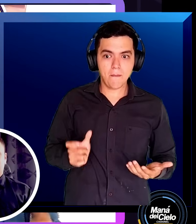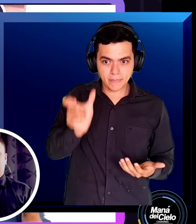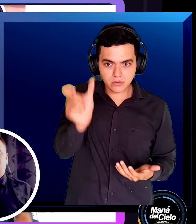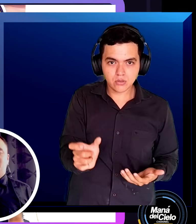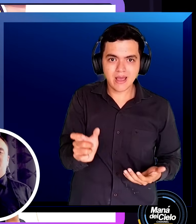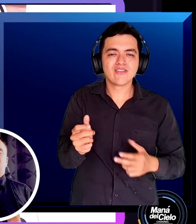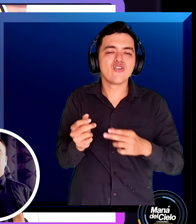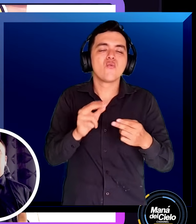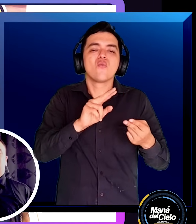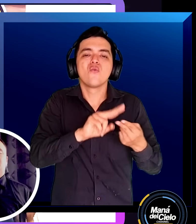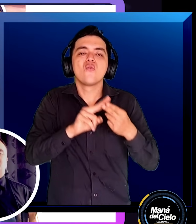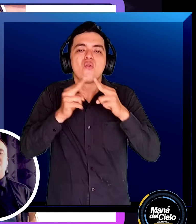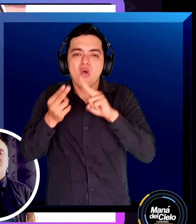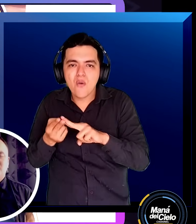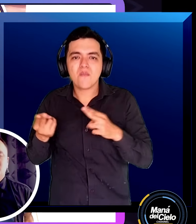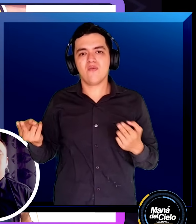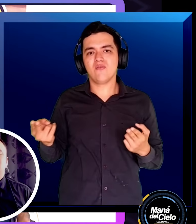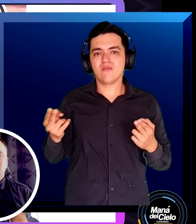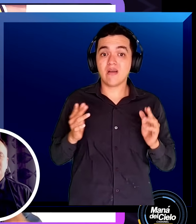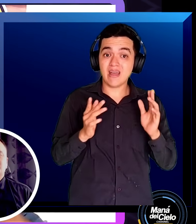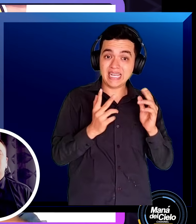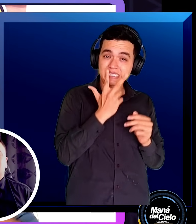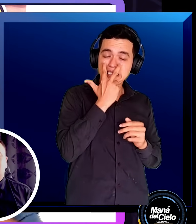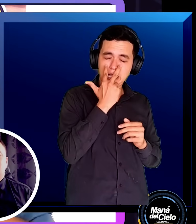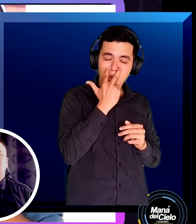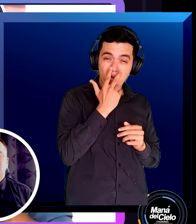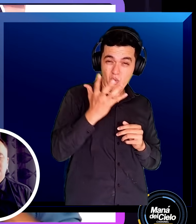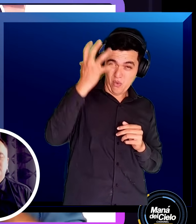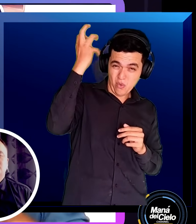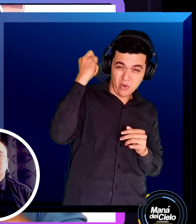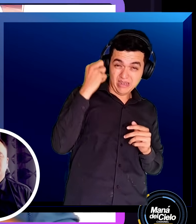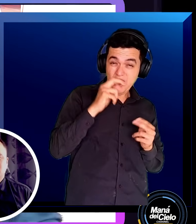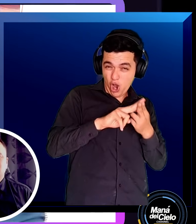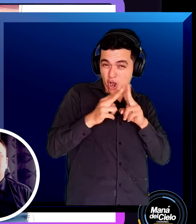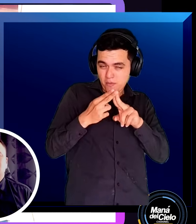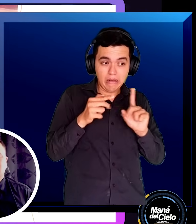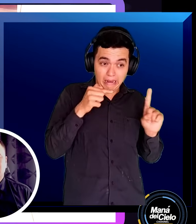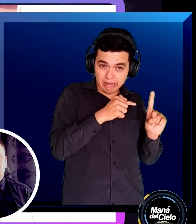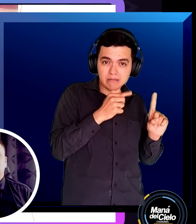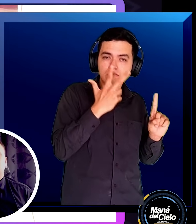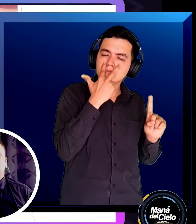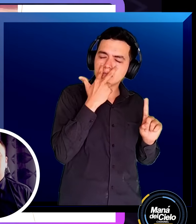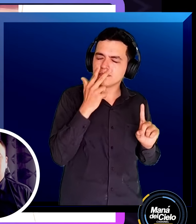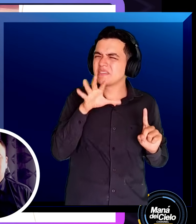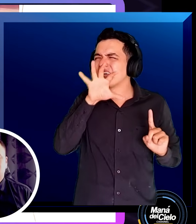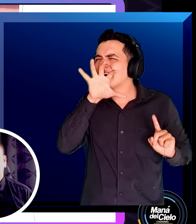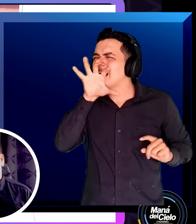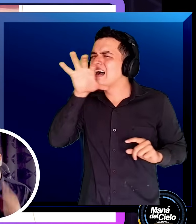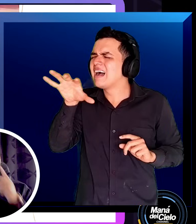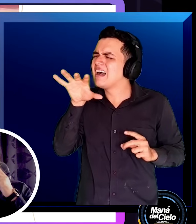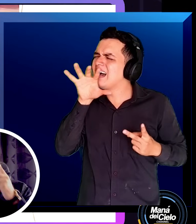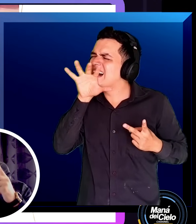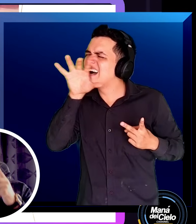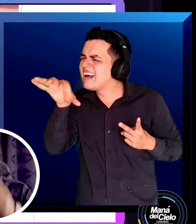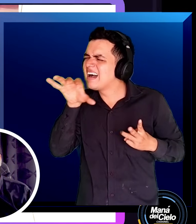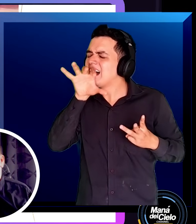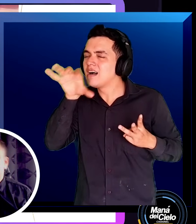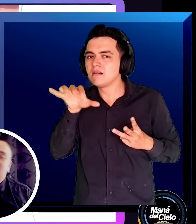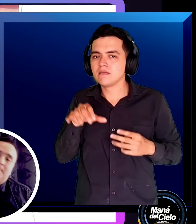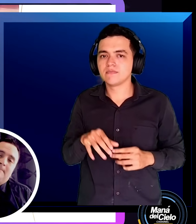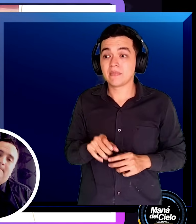Hermano, tus lágrimas, tu llanto, tu clamor, toca el corazón de